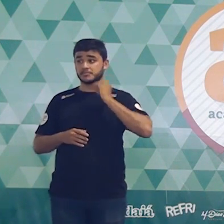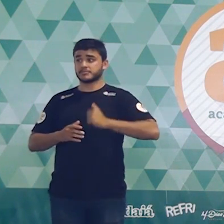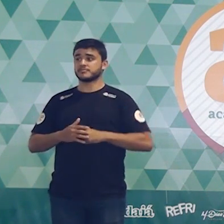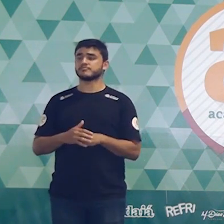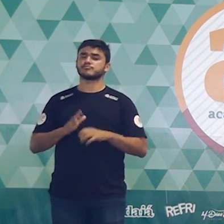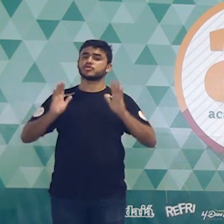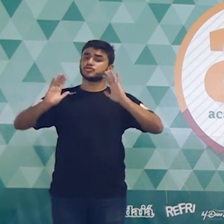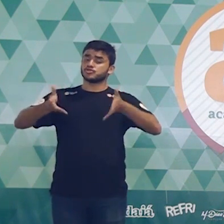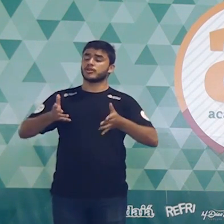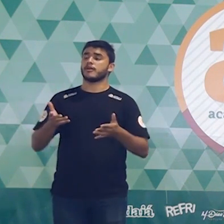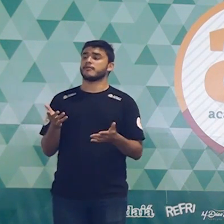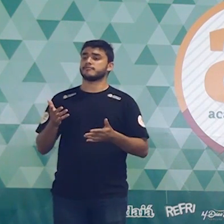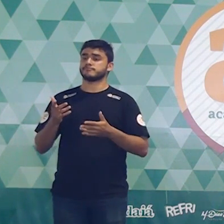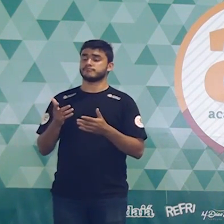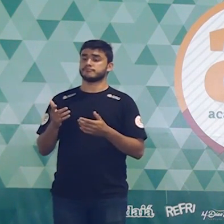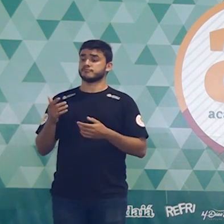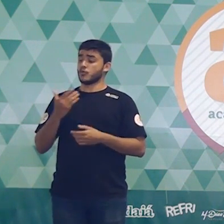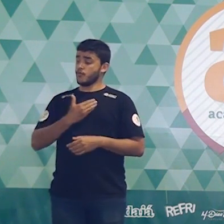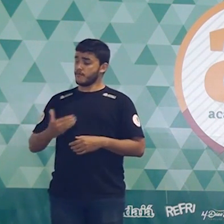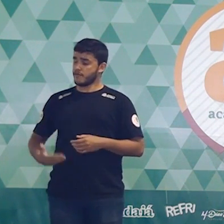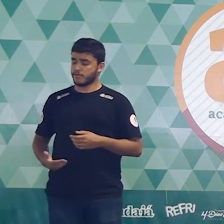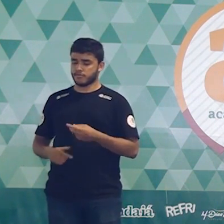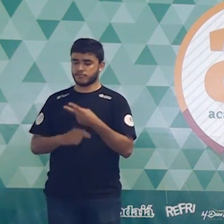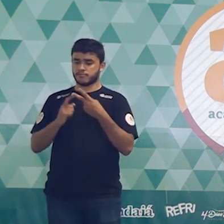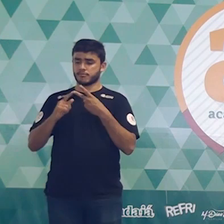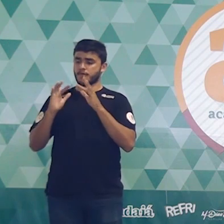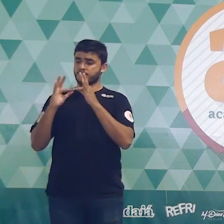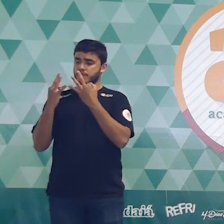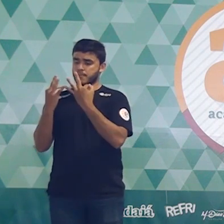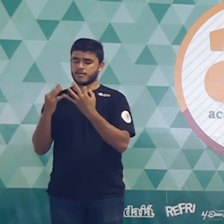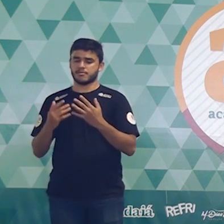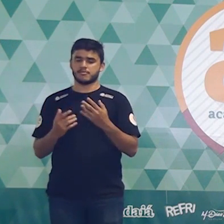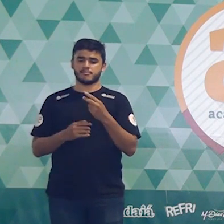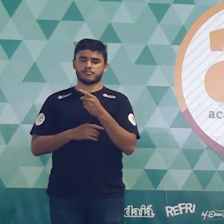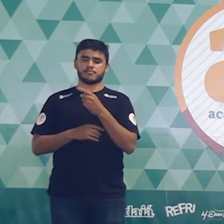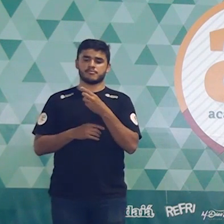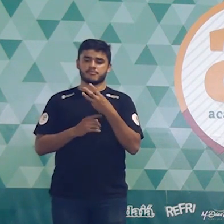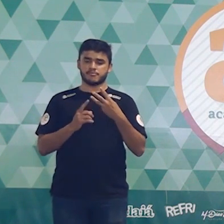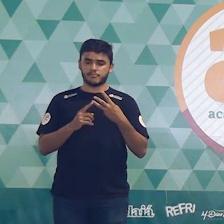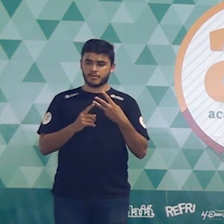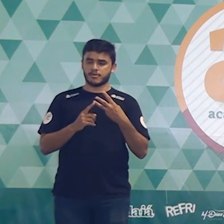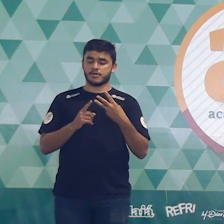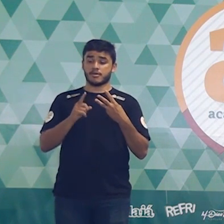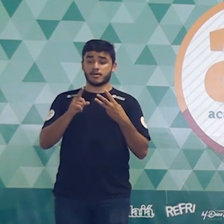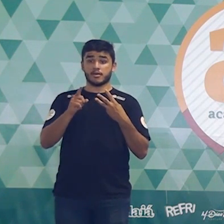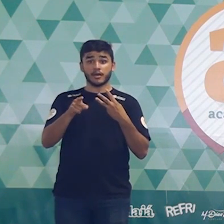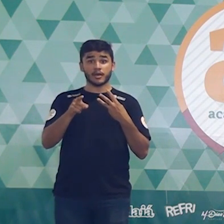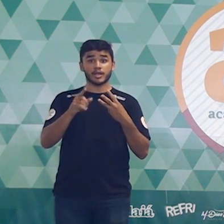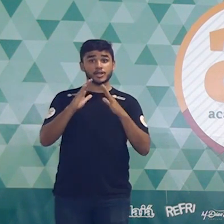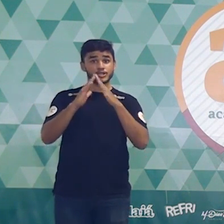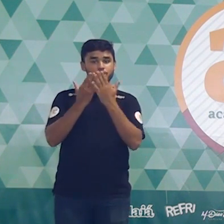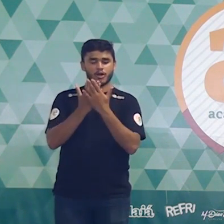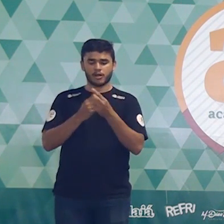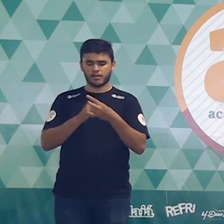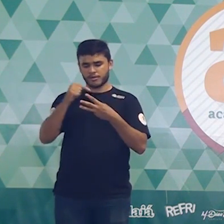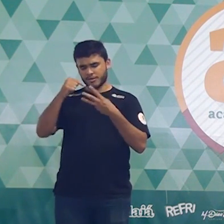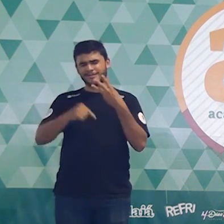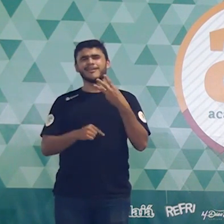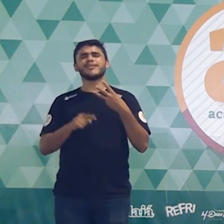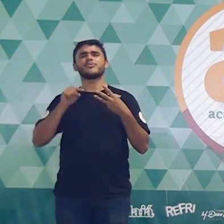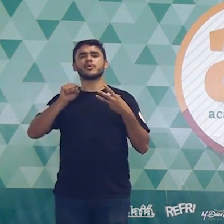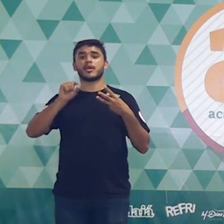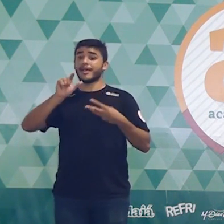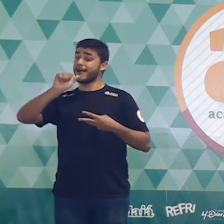governo, já falou de ações de famílias, já falou de ações de escolas. Não sei se vocês estão captando. A prova é domingo que